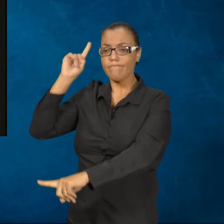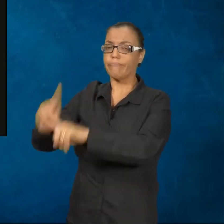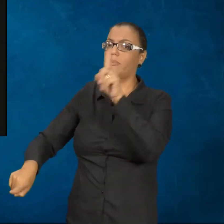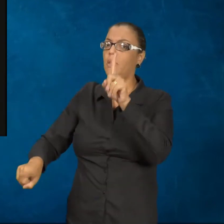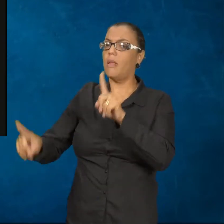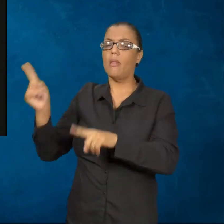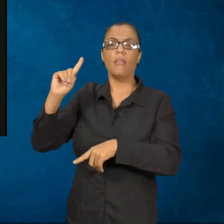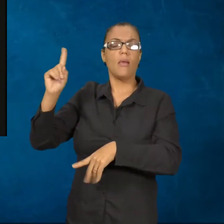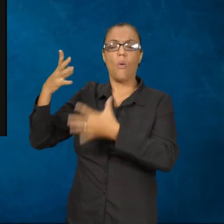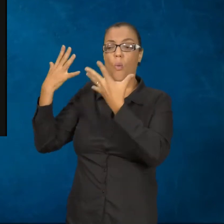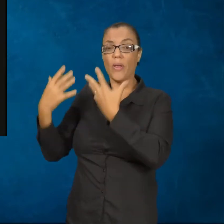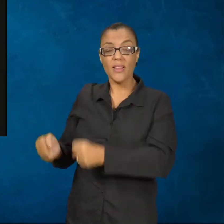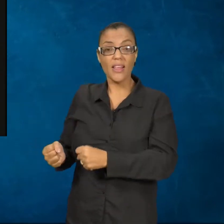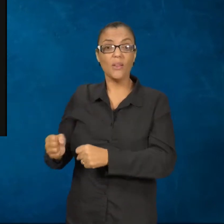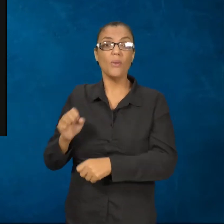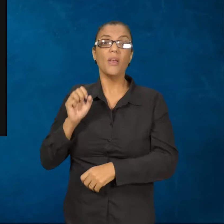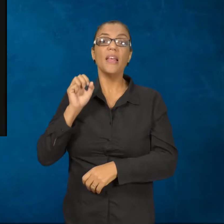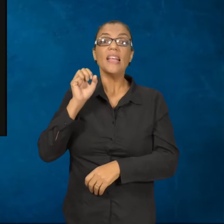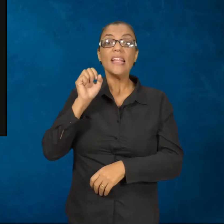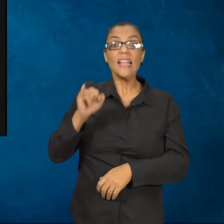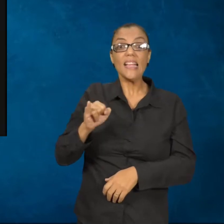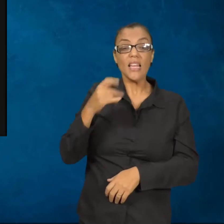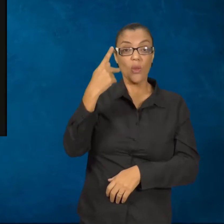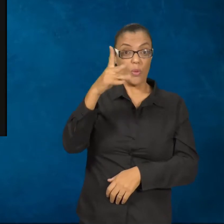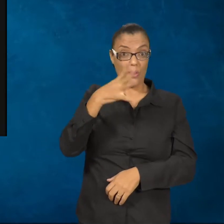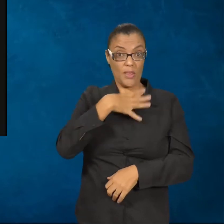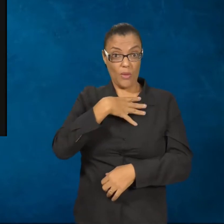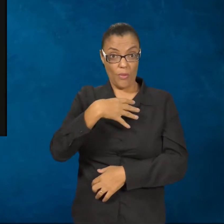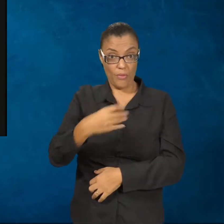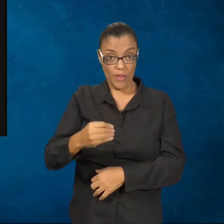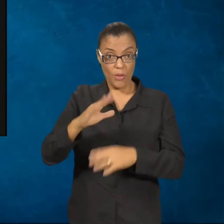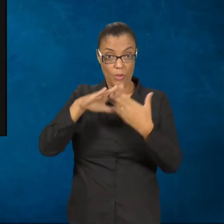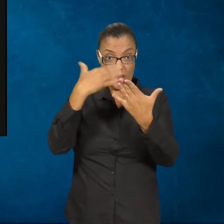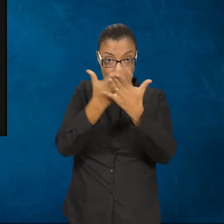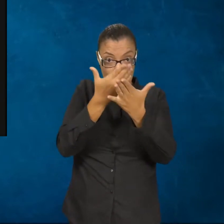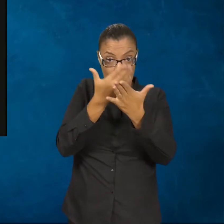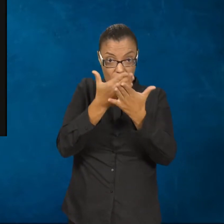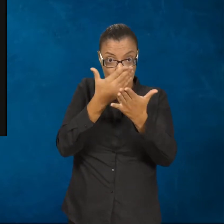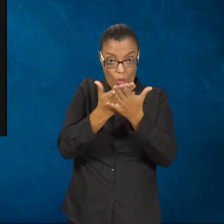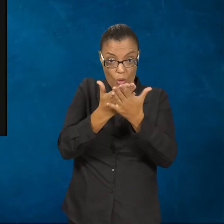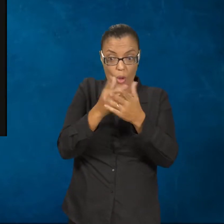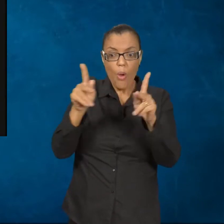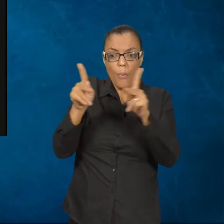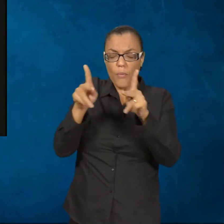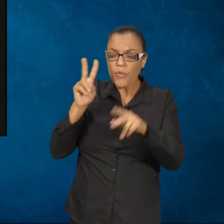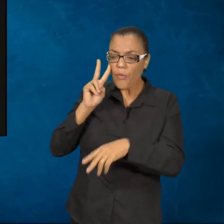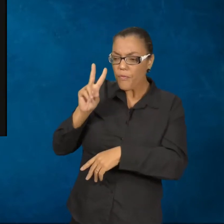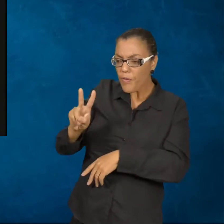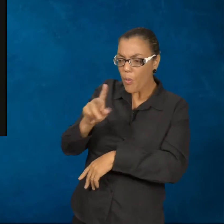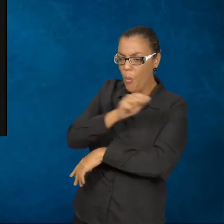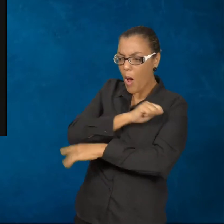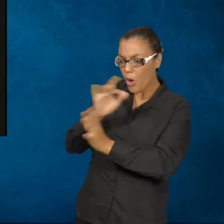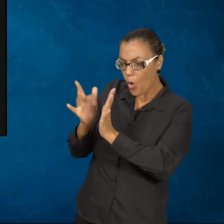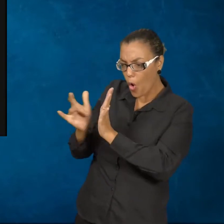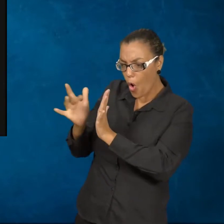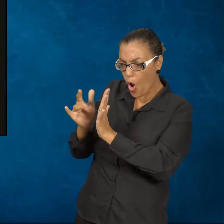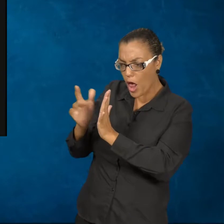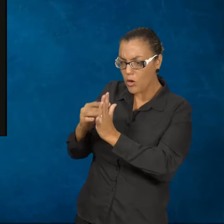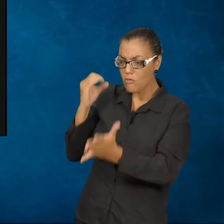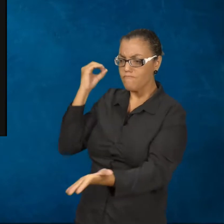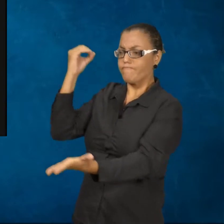está numa escola que, ao pegar um aluno colando, tira a prova e dá 0, a escola não presta.